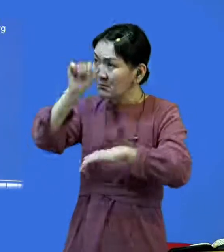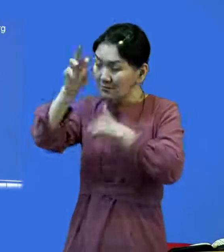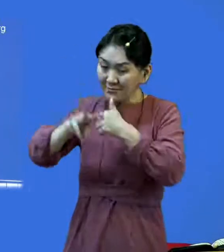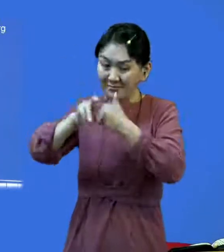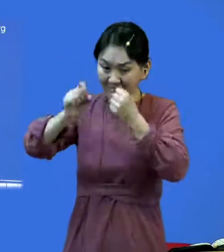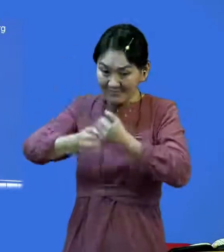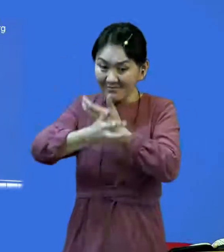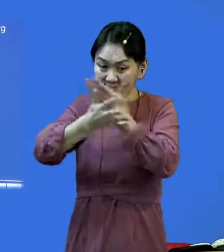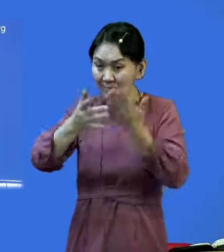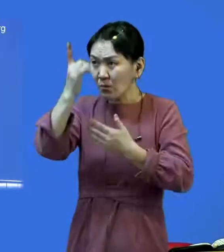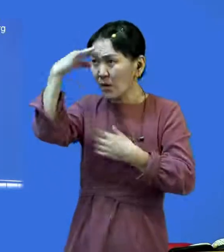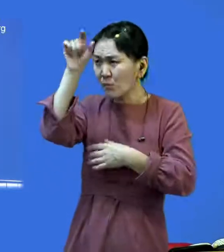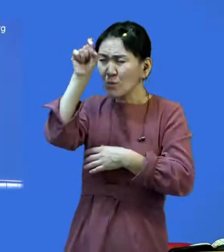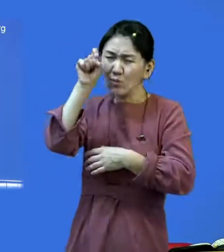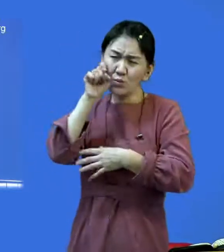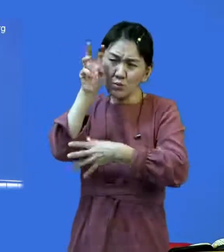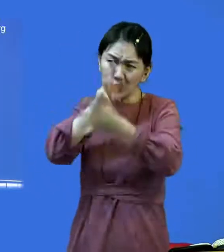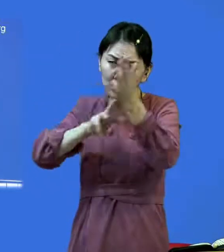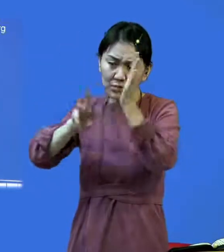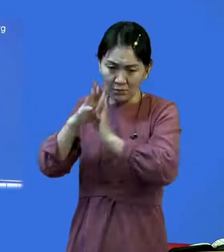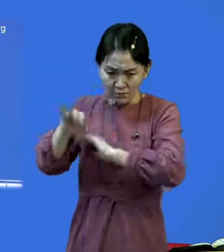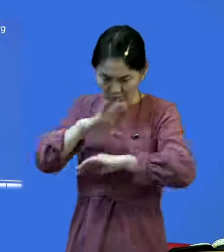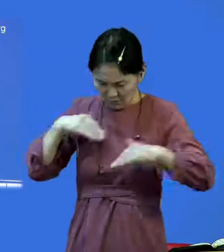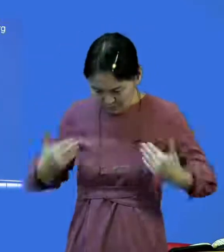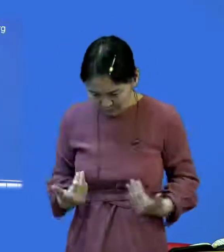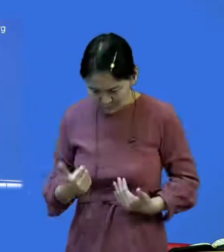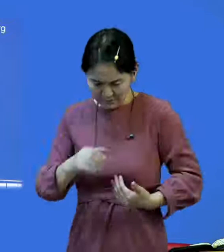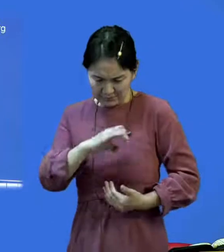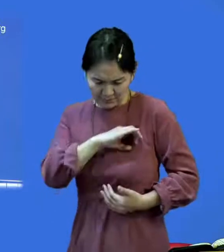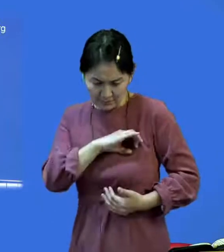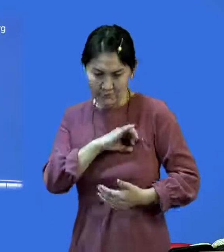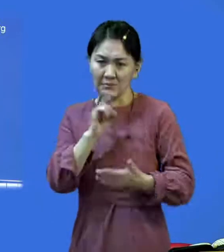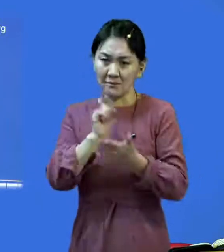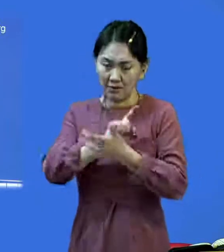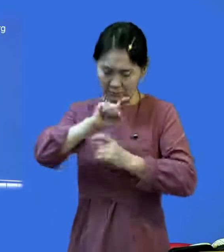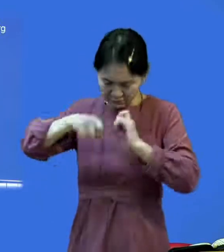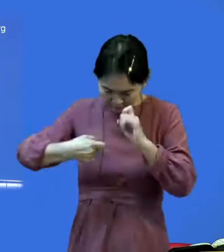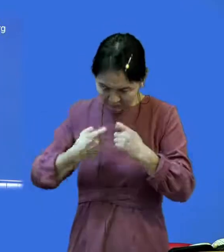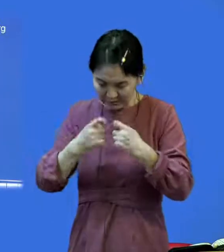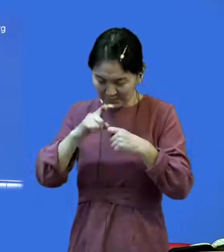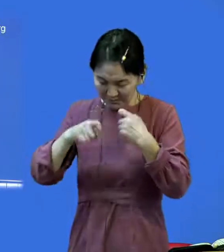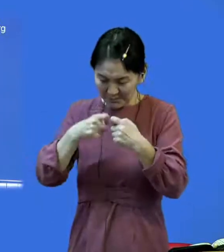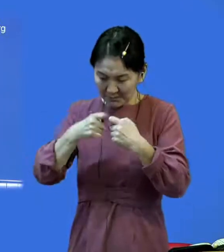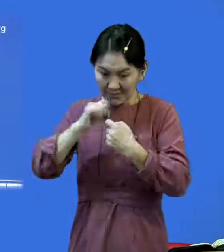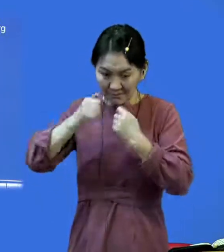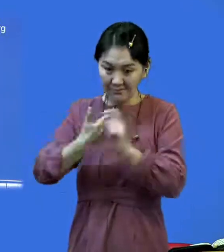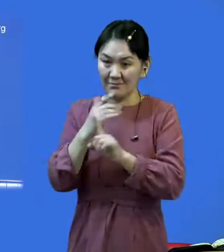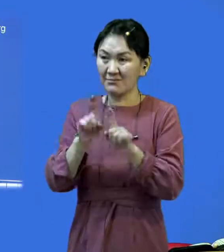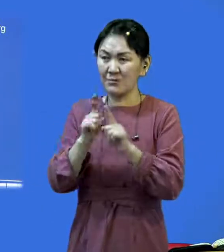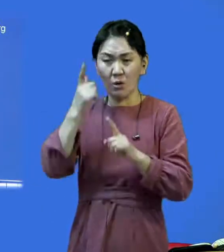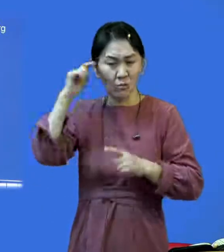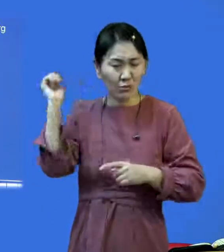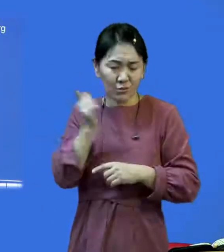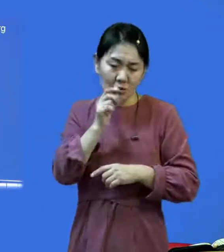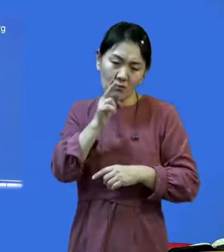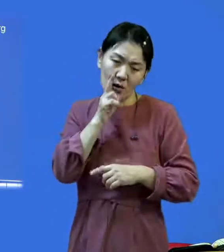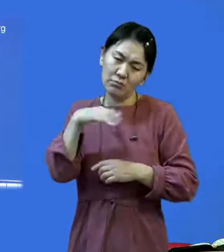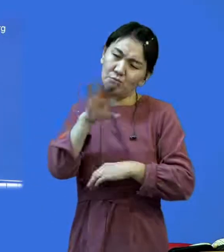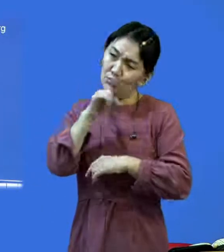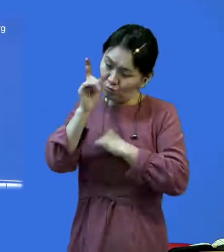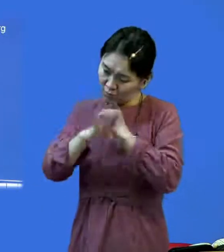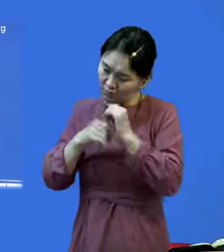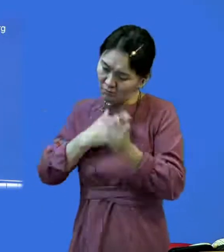тарааж Бурхны тэр хүсэл бидний амьдрал бидний сэтгэлд хэрэгжиж тэгээд өдөр тутмын минь хүнсийг өнөөдөр бидэнд